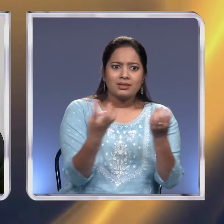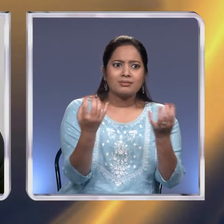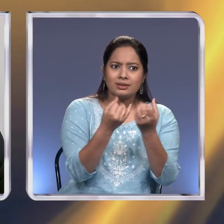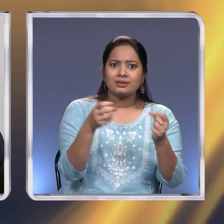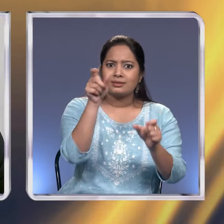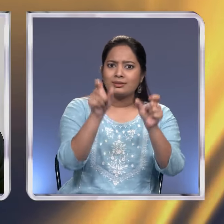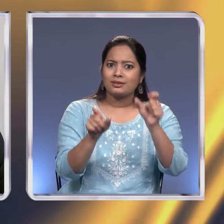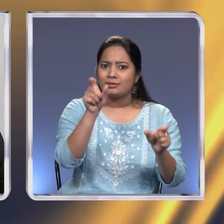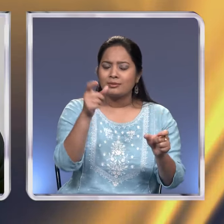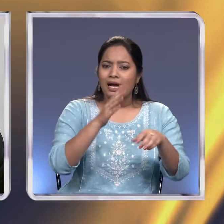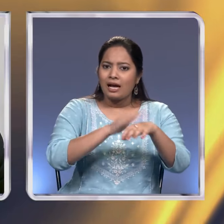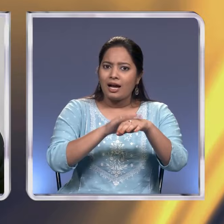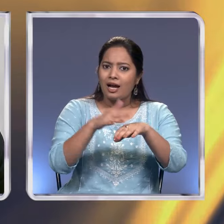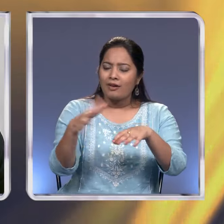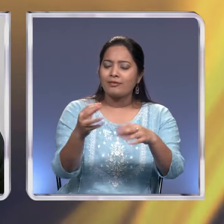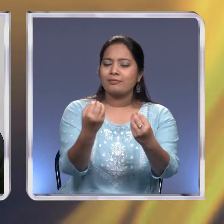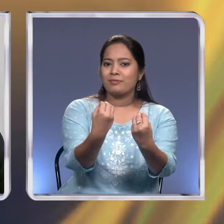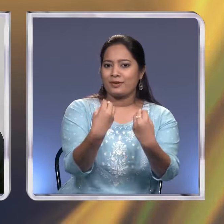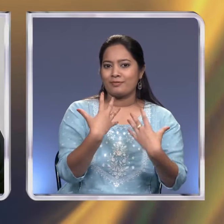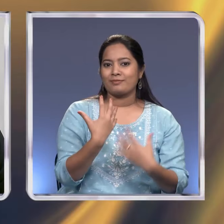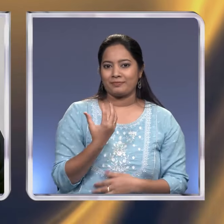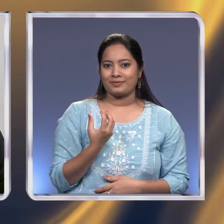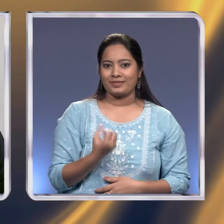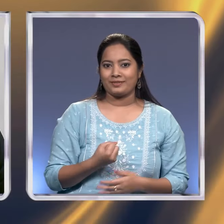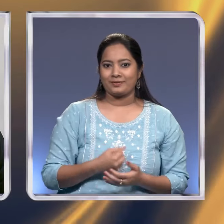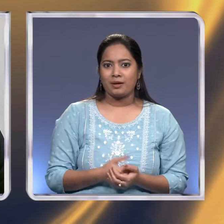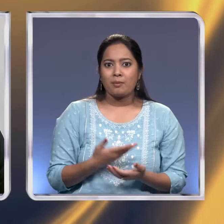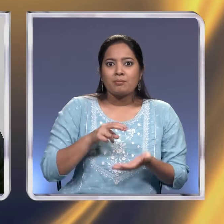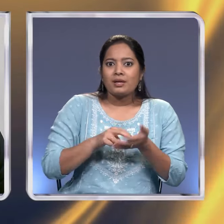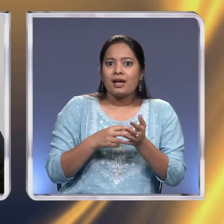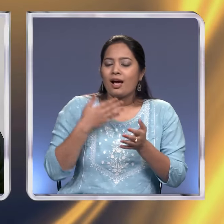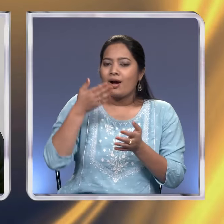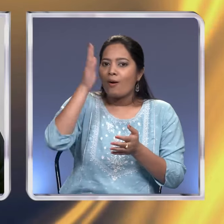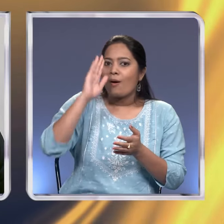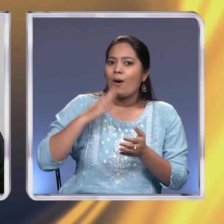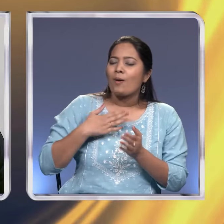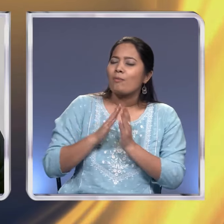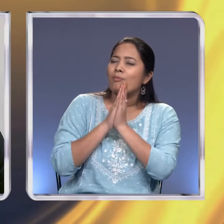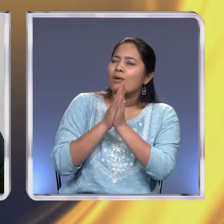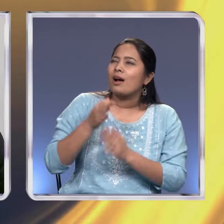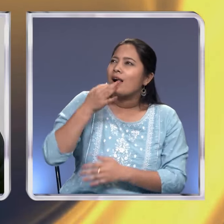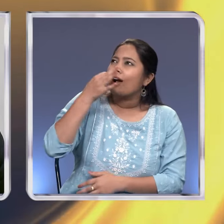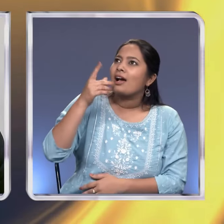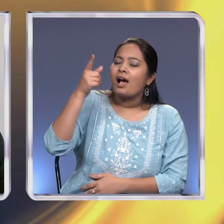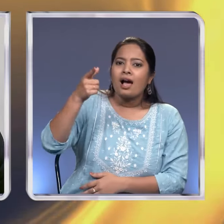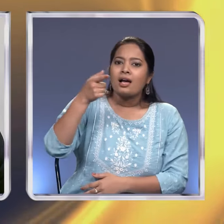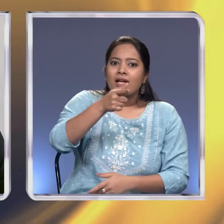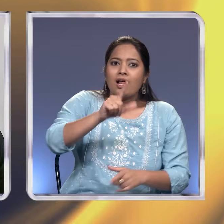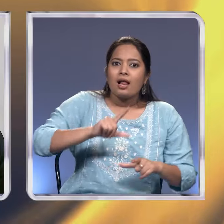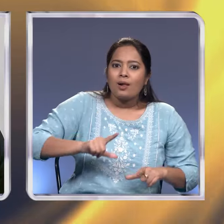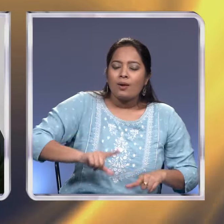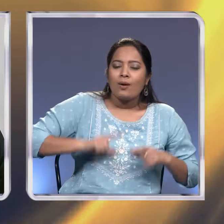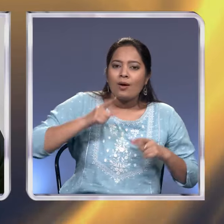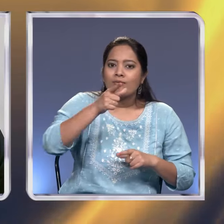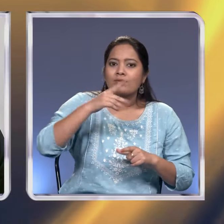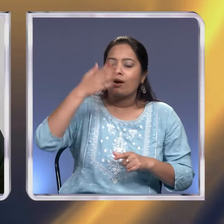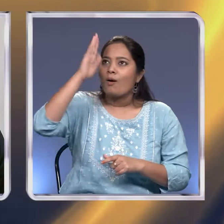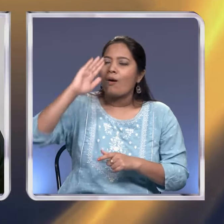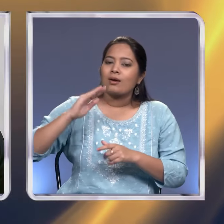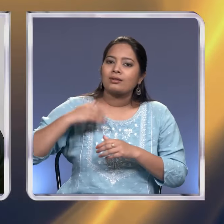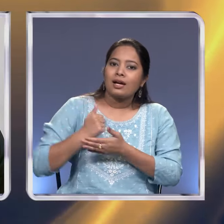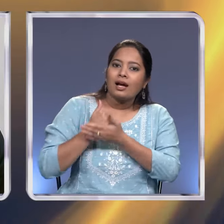व्यक्तिगत अपने जीवन में भी, और हमारे कई दशक हमें बताते हैं कि कैसे परमेश्वर ने हमारे प्रार्थनाओं का